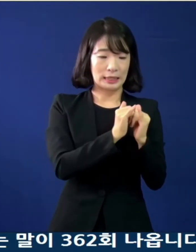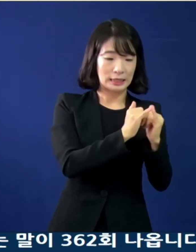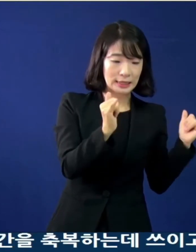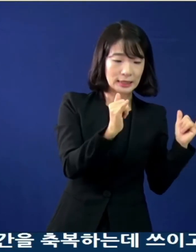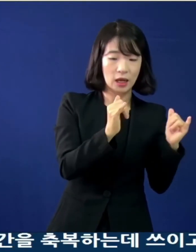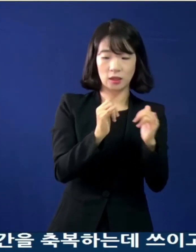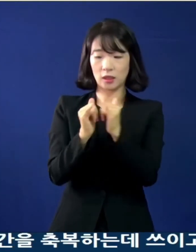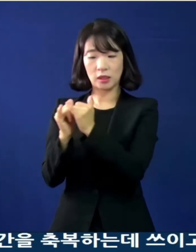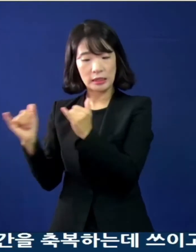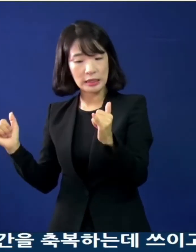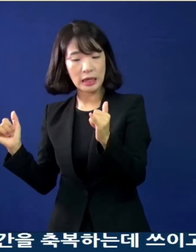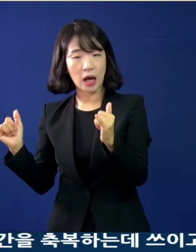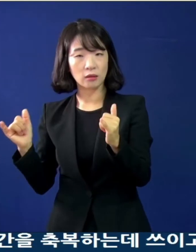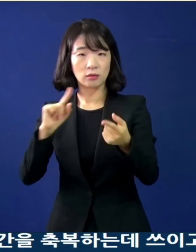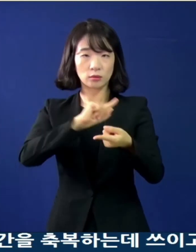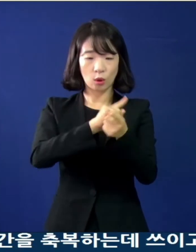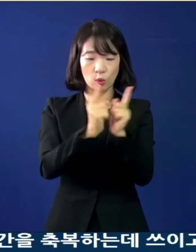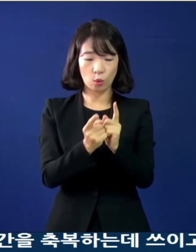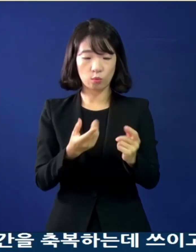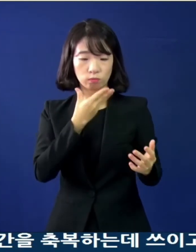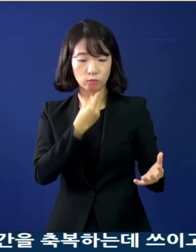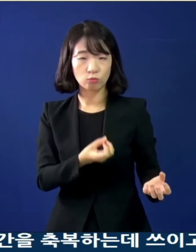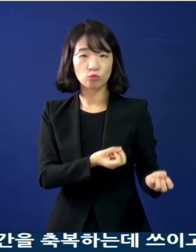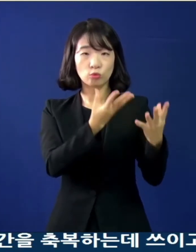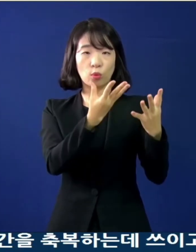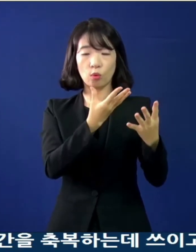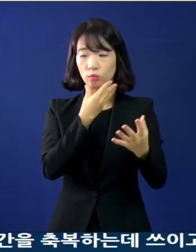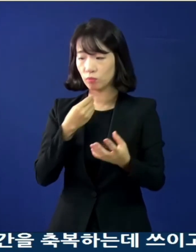인간을 축복하는 경우는 참 드물어요.